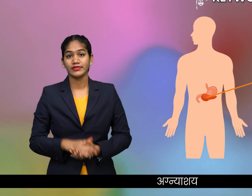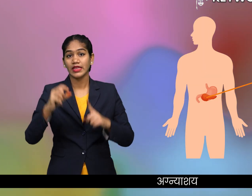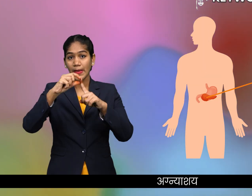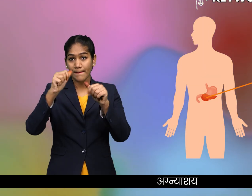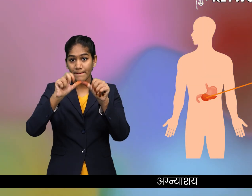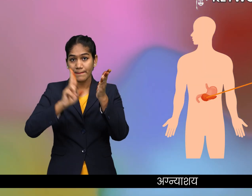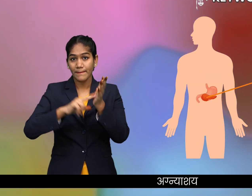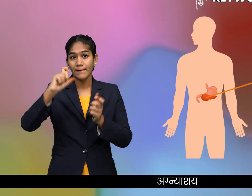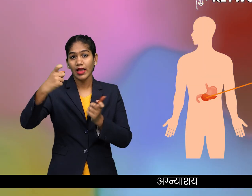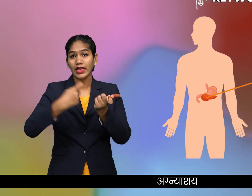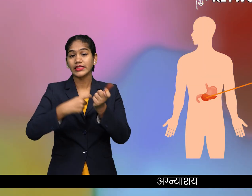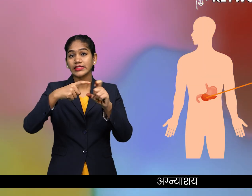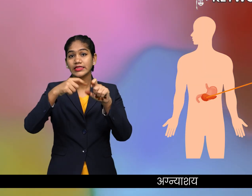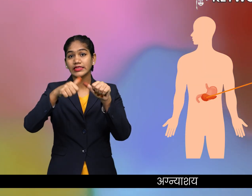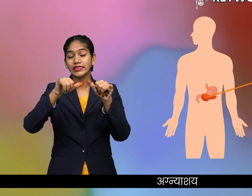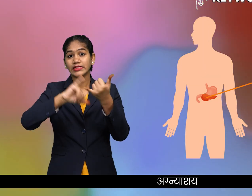अग्न्याशय,